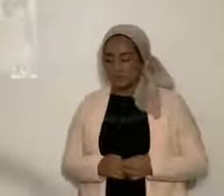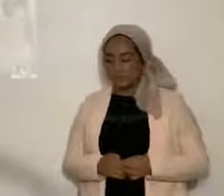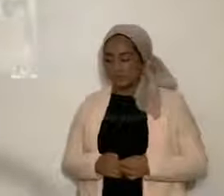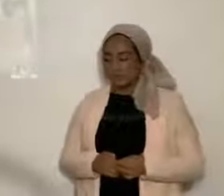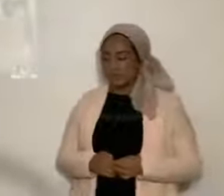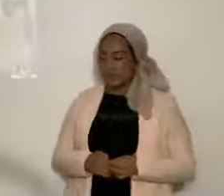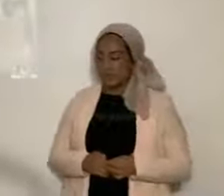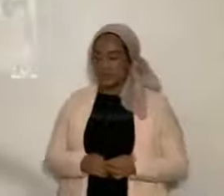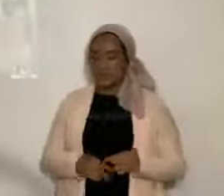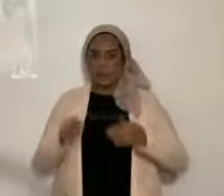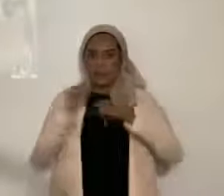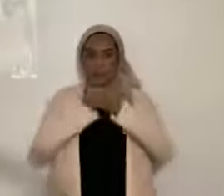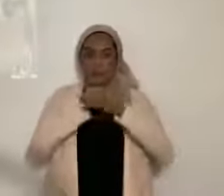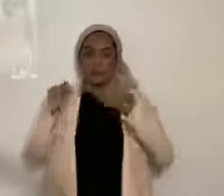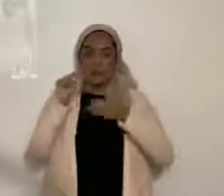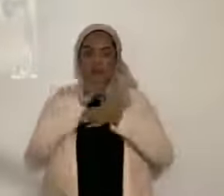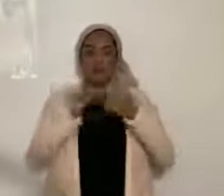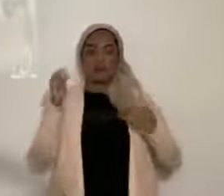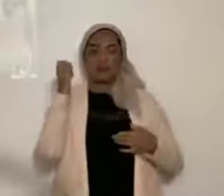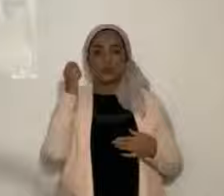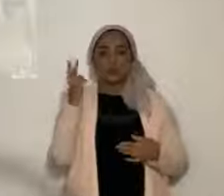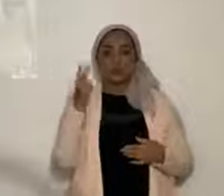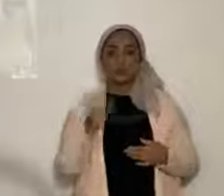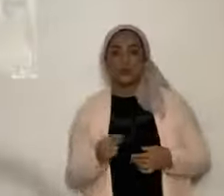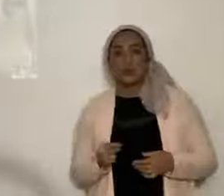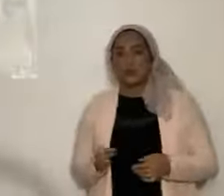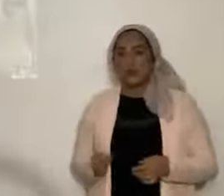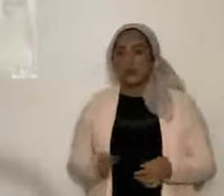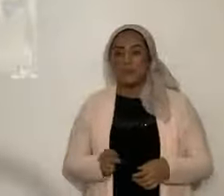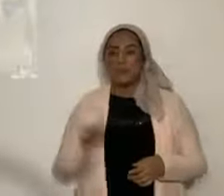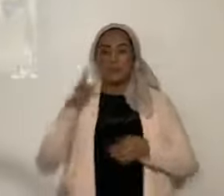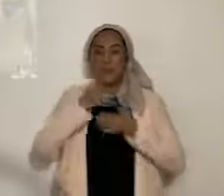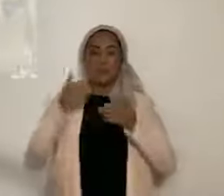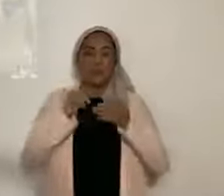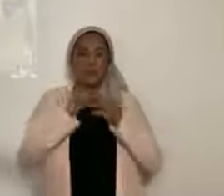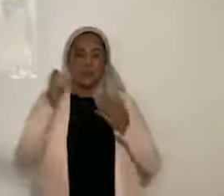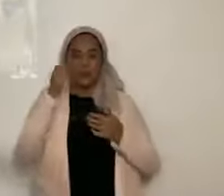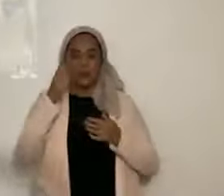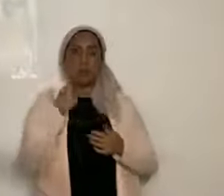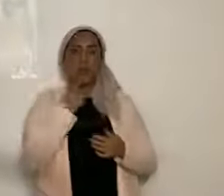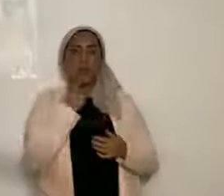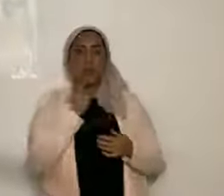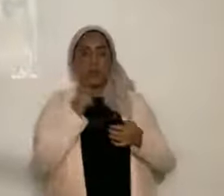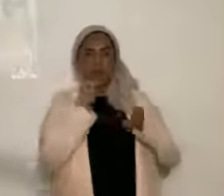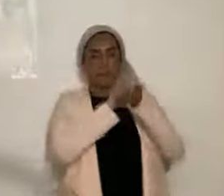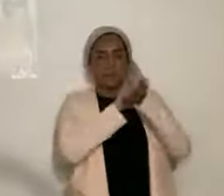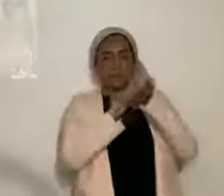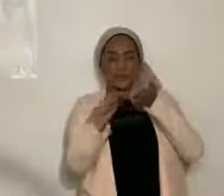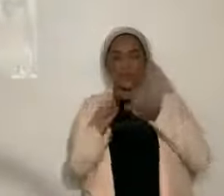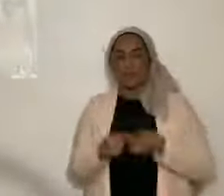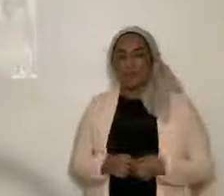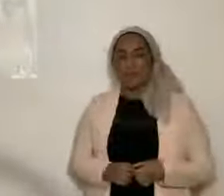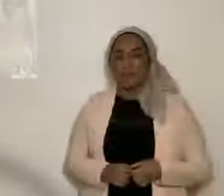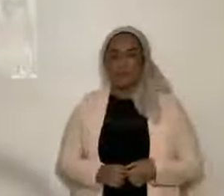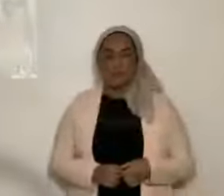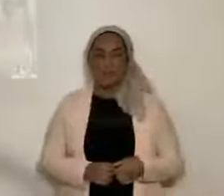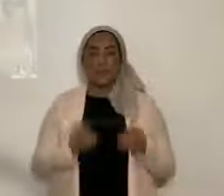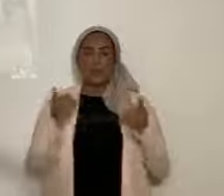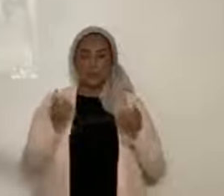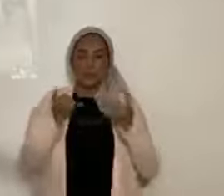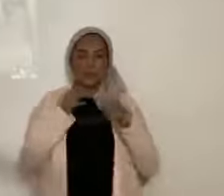Subrayen o pónganle ahí del verso 12 abajo, donde termina el verso 12, una raya con rojo, así. Ahorita